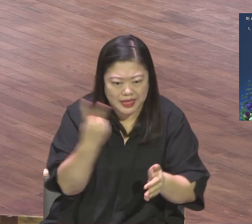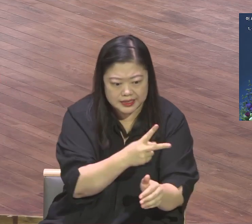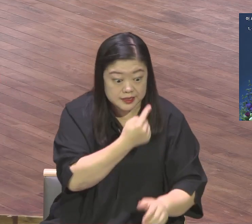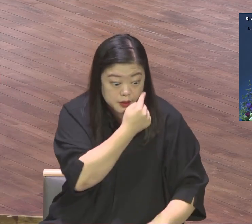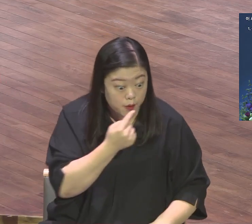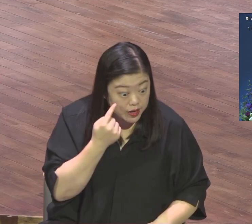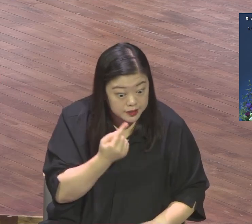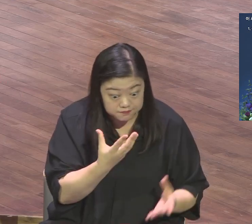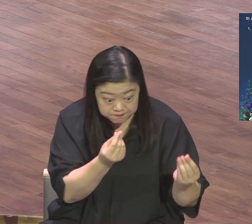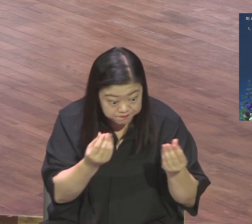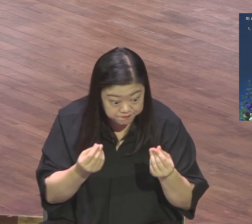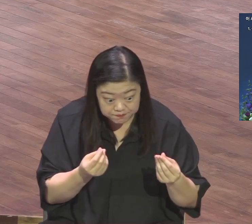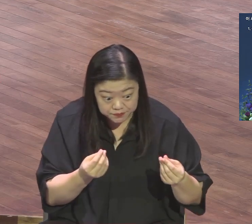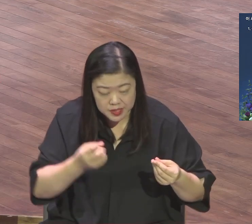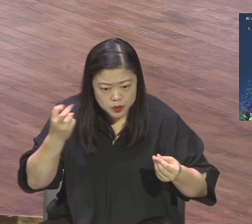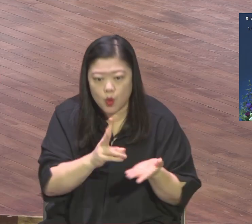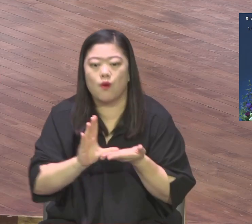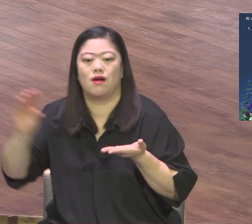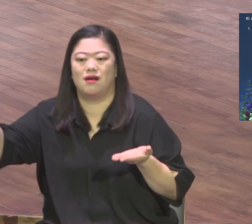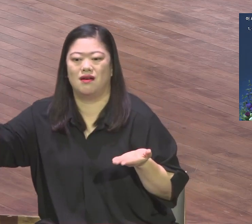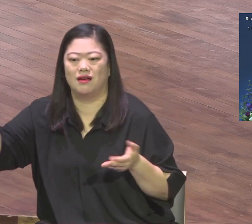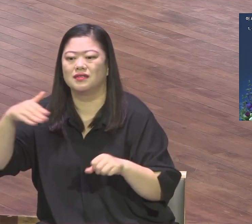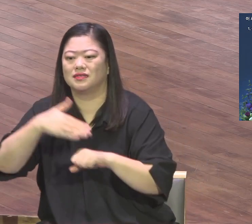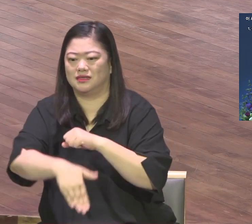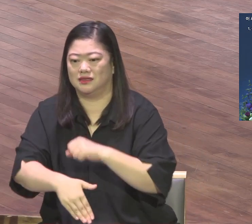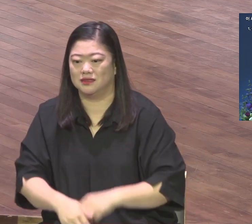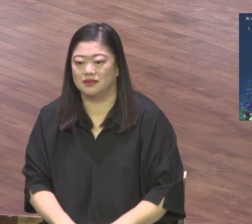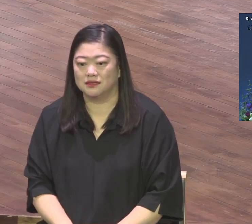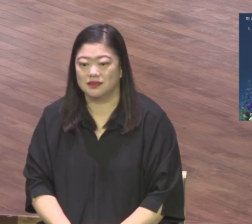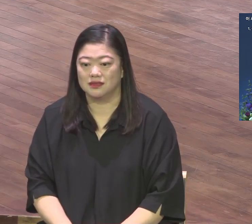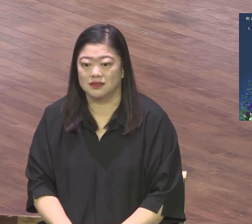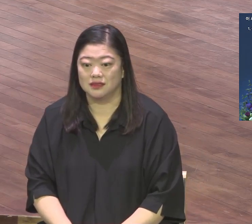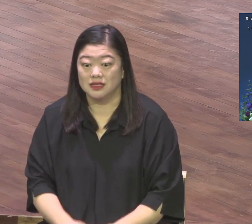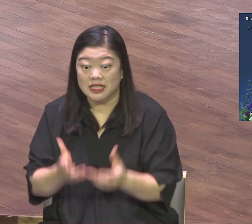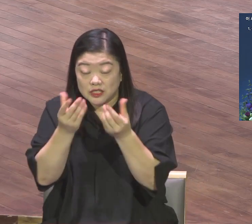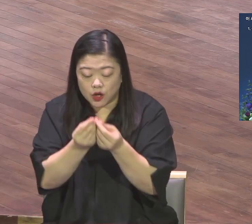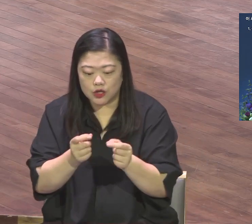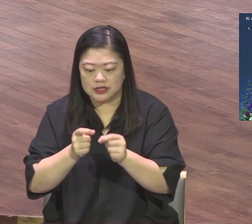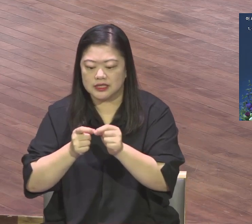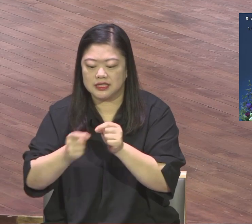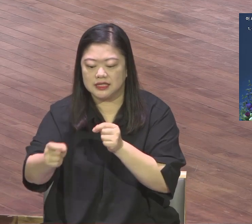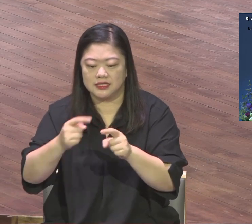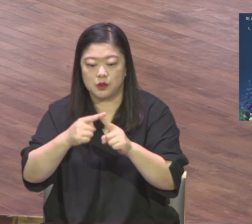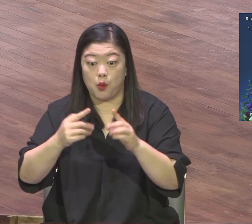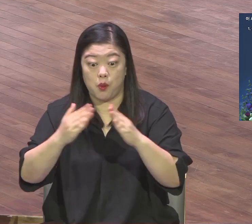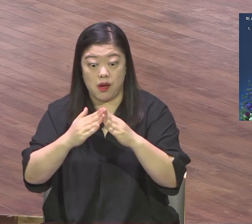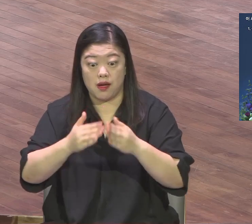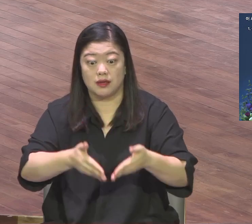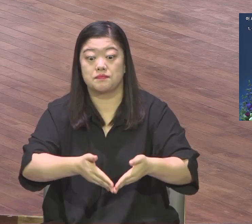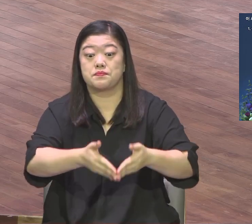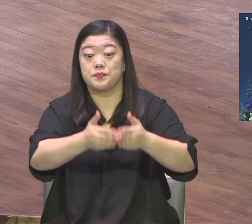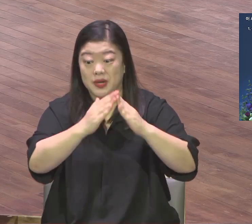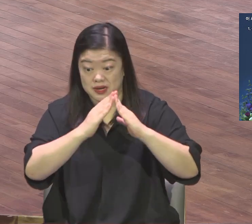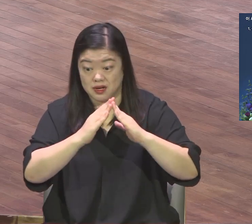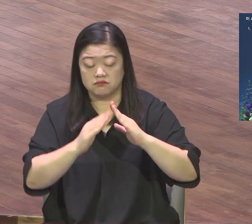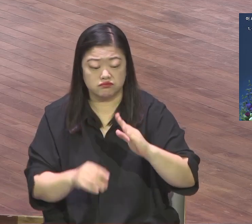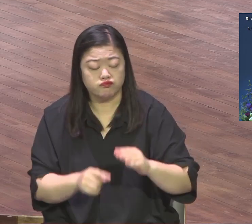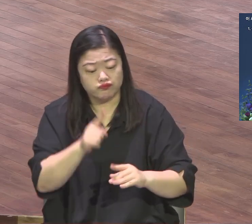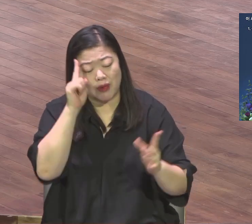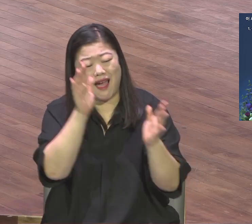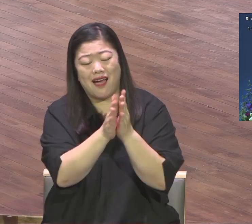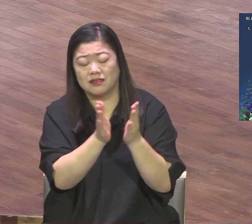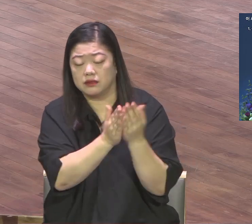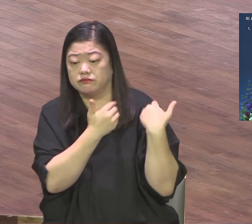해외 전도 캠프가 바로 그겁니다. 지교회를 세웠으면 가서 굳건하게 세워주는 그러한 사역을 계속해서